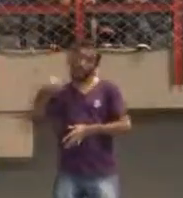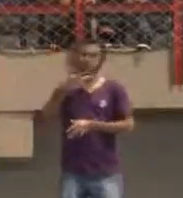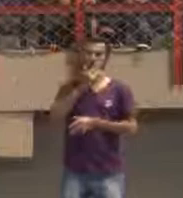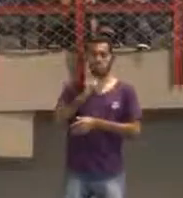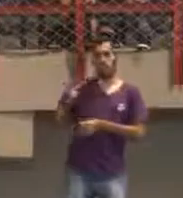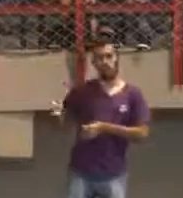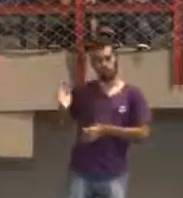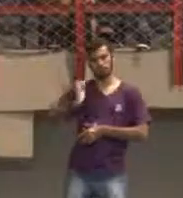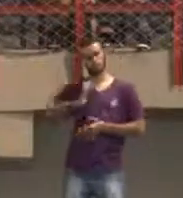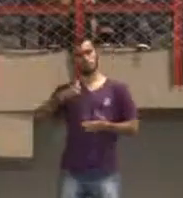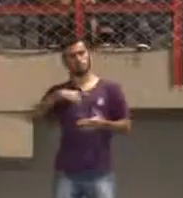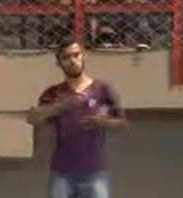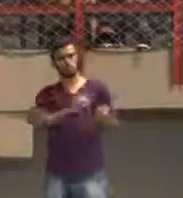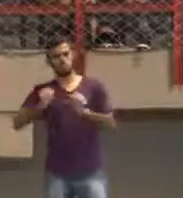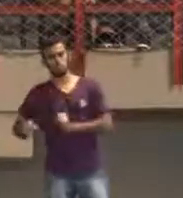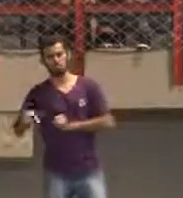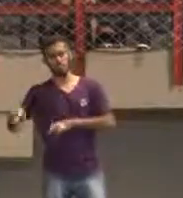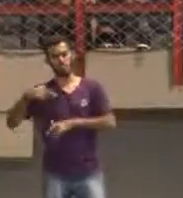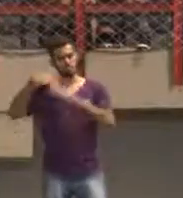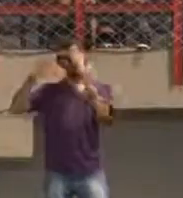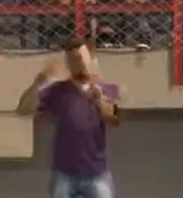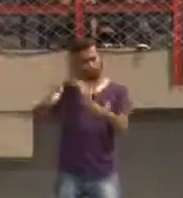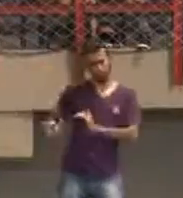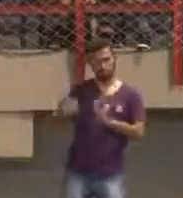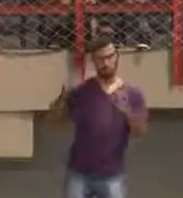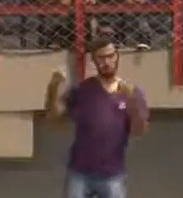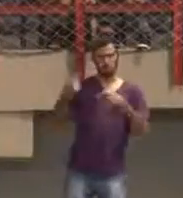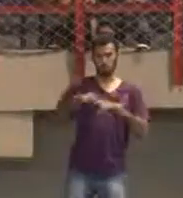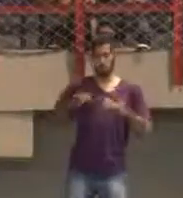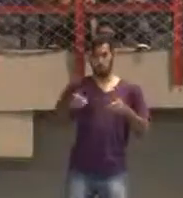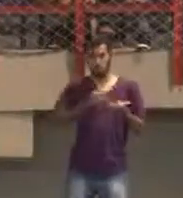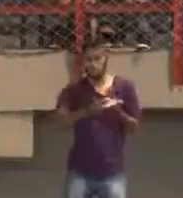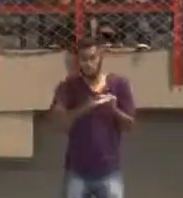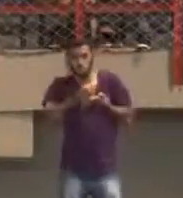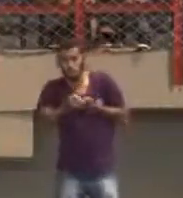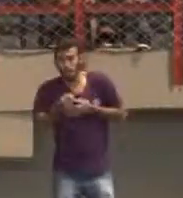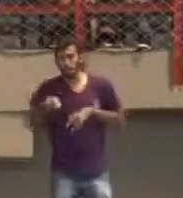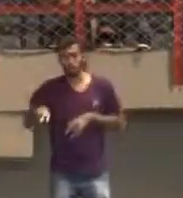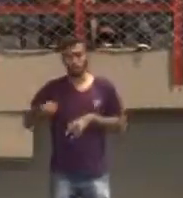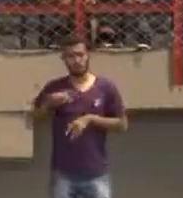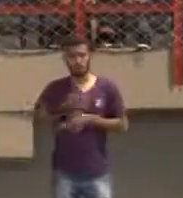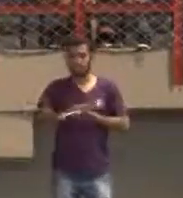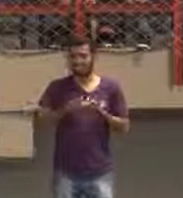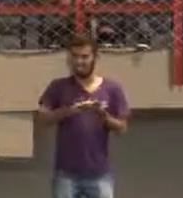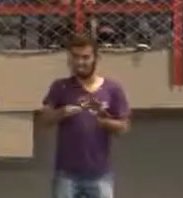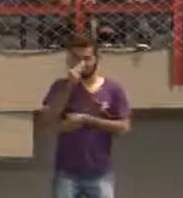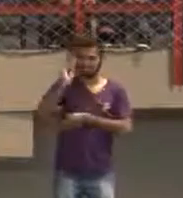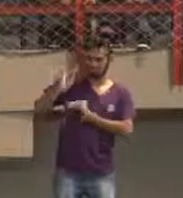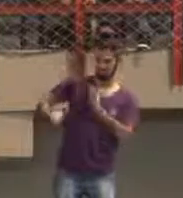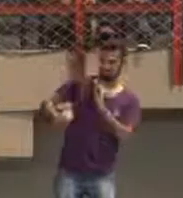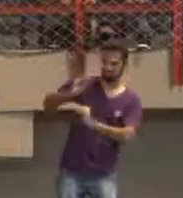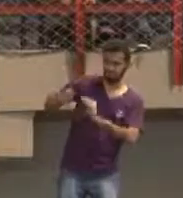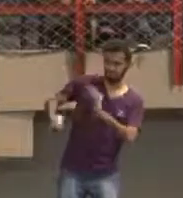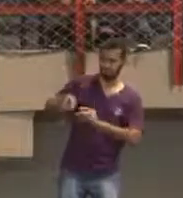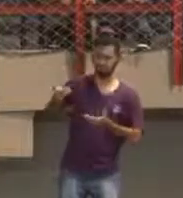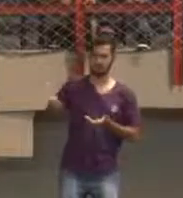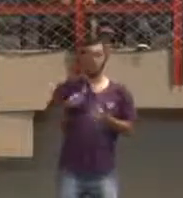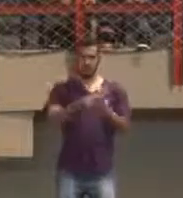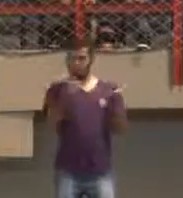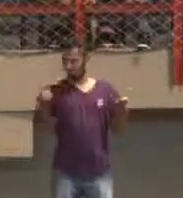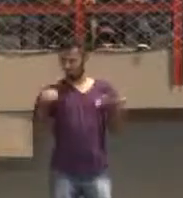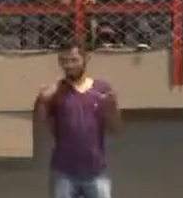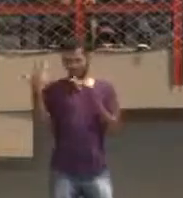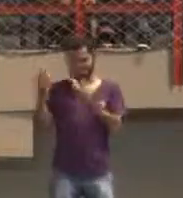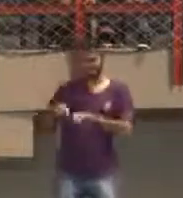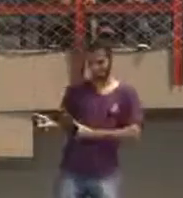ele era respeitado, agora ele não é ninguém. E os jornais não querem mais aceitar os textos dele e assim vai. E a noiva